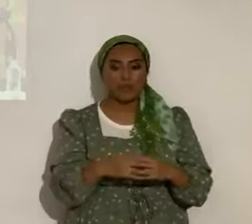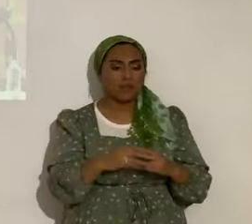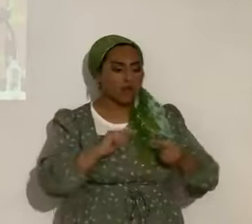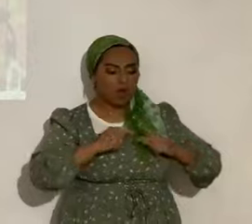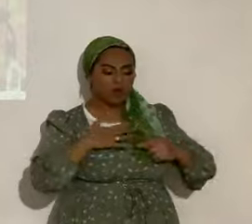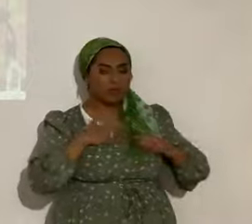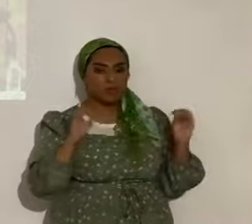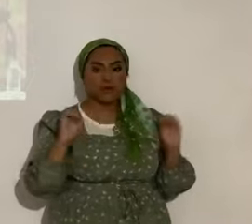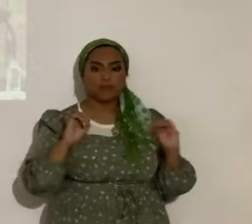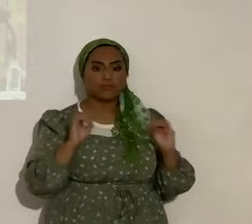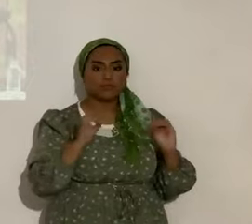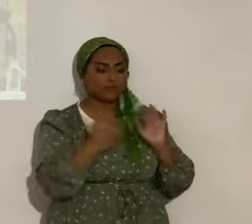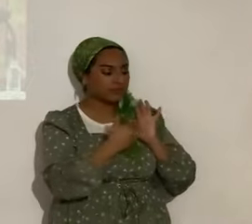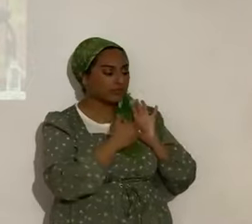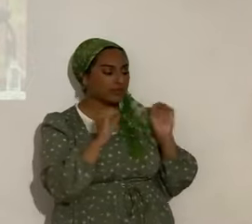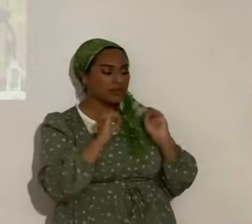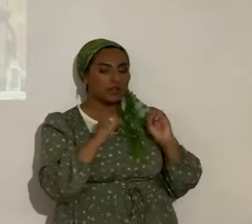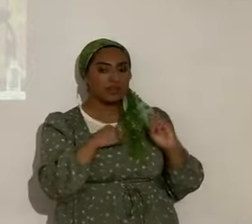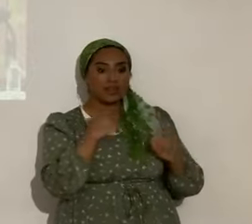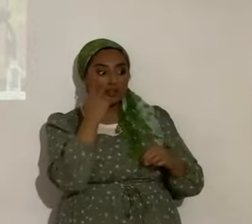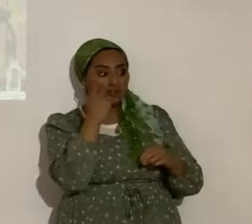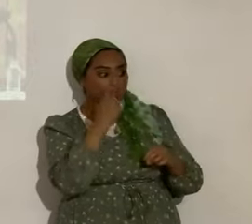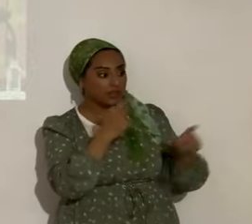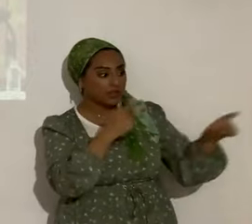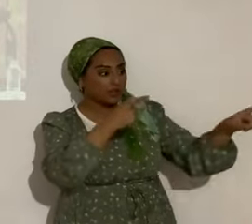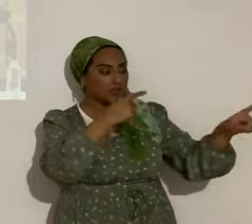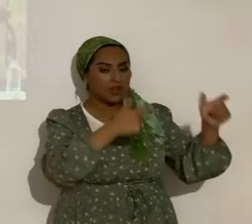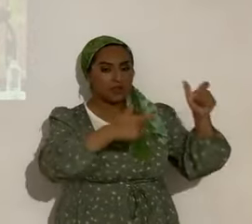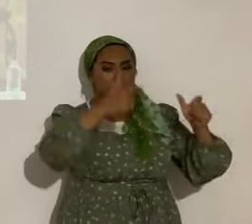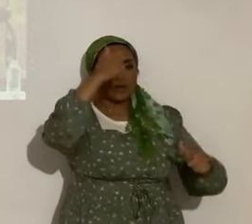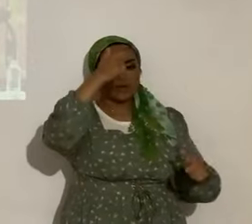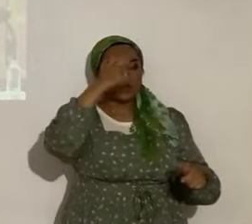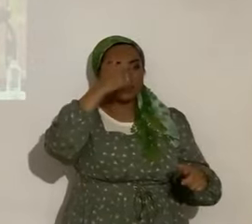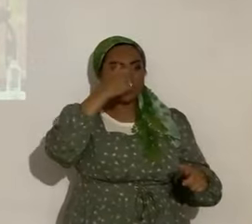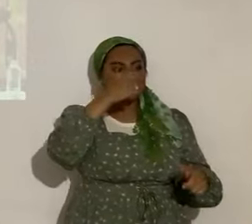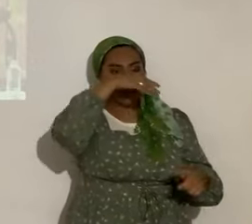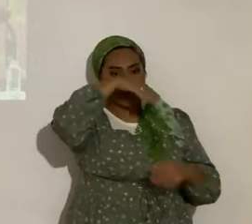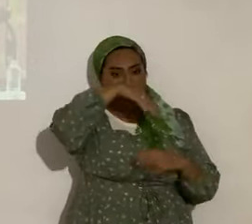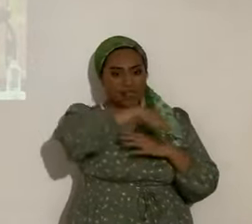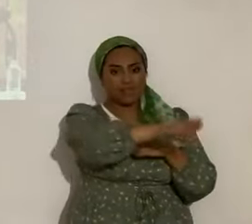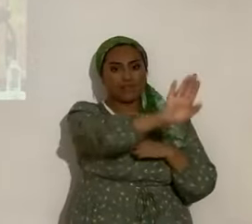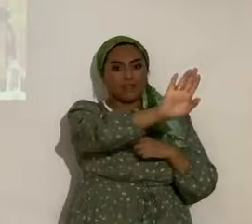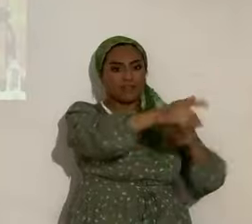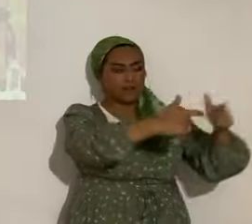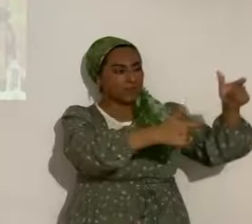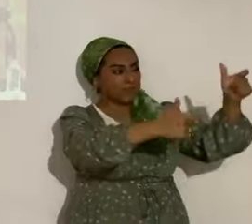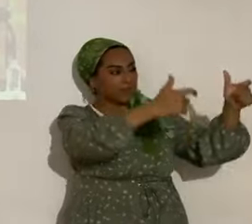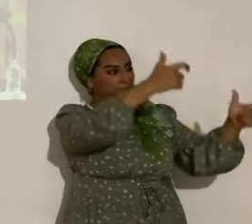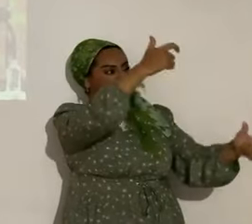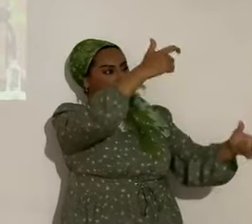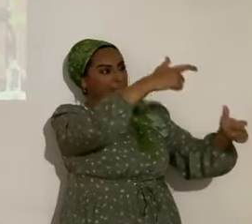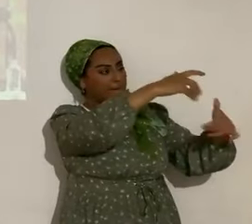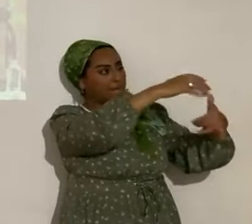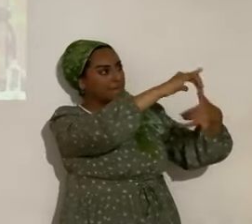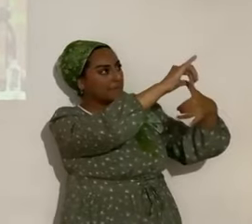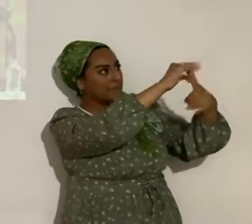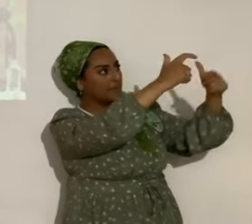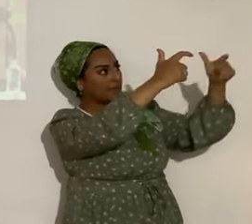nada. De repente ves que sale un elefante africano, porque el africano es más alto, es más